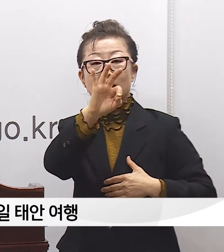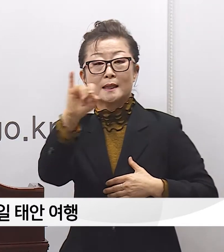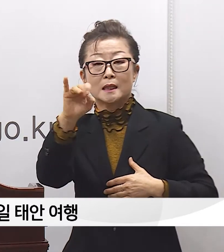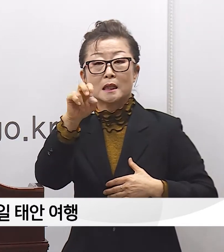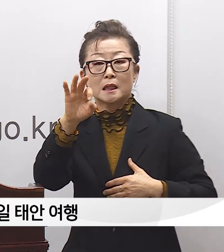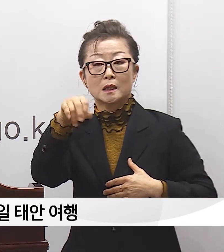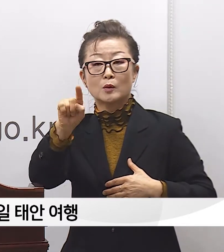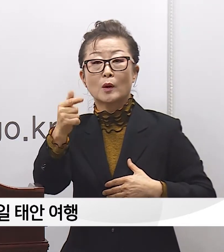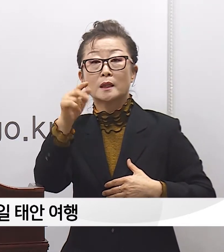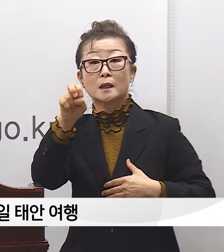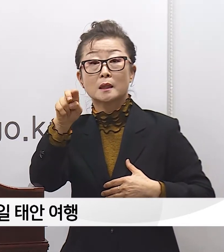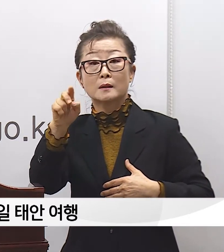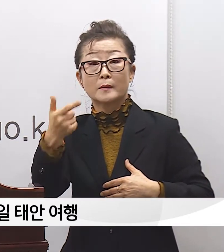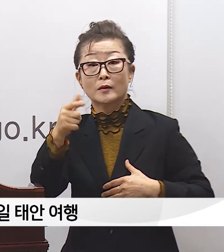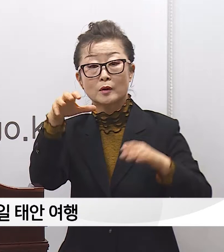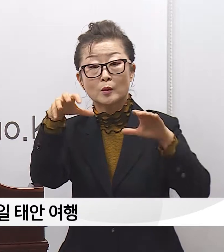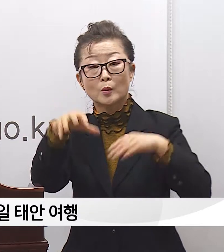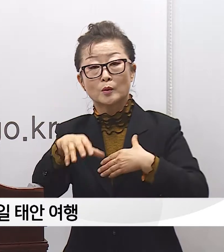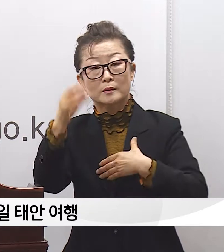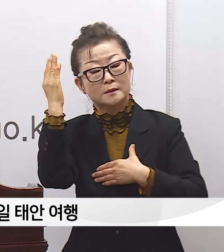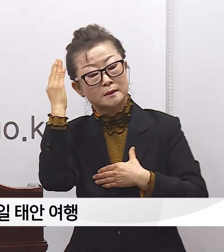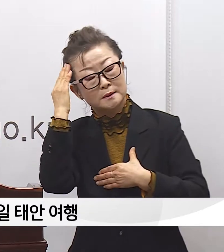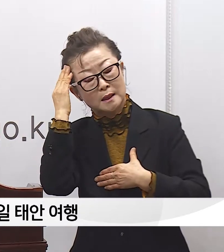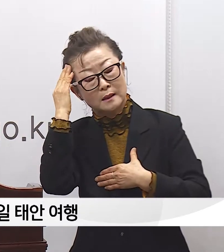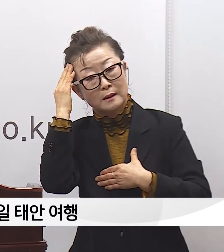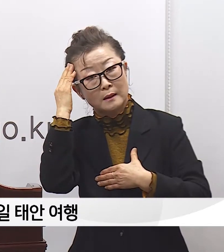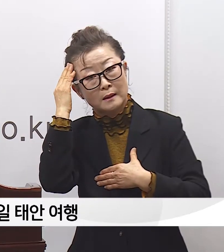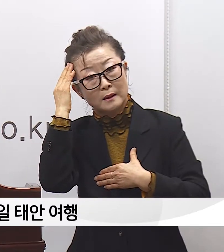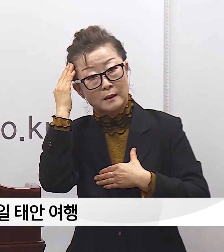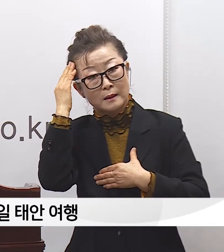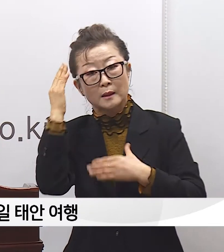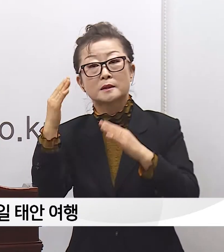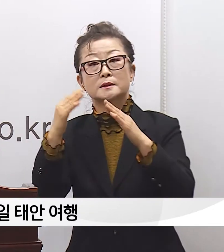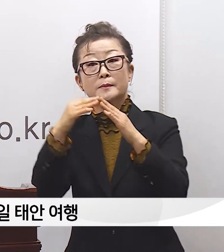한 펜션에서 투숙하던 중